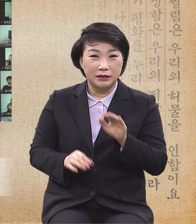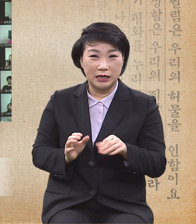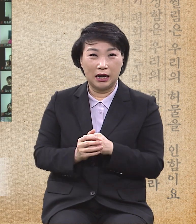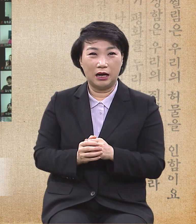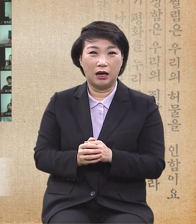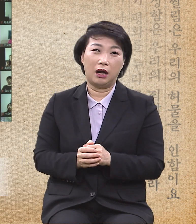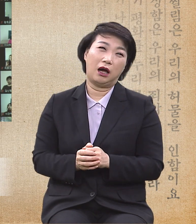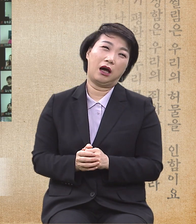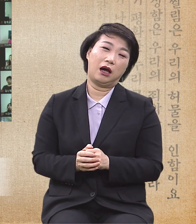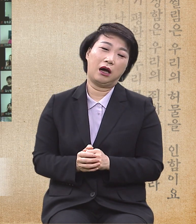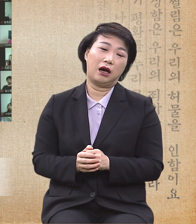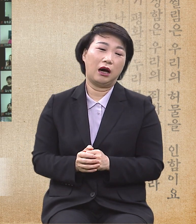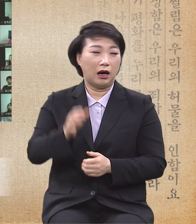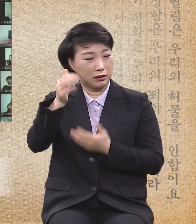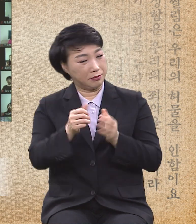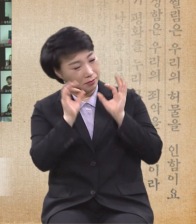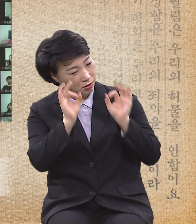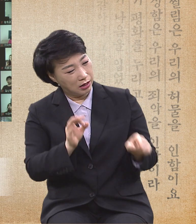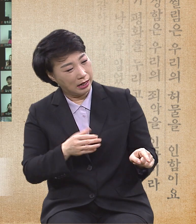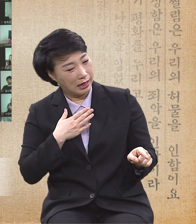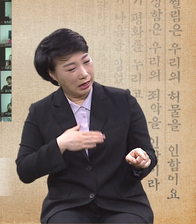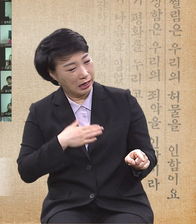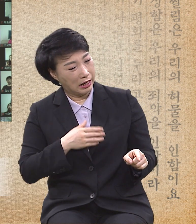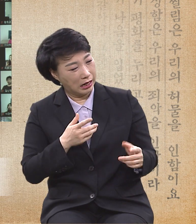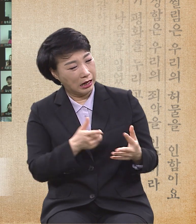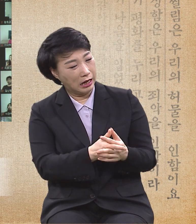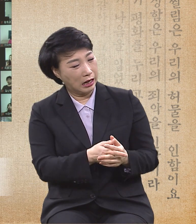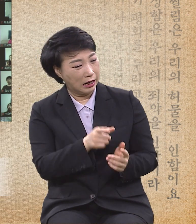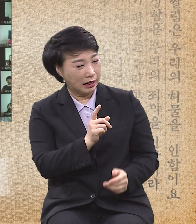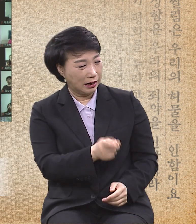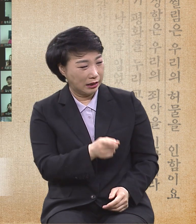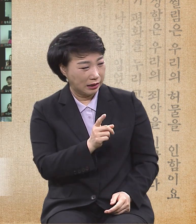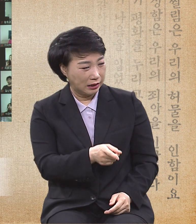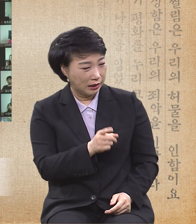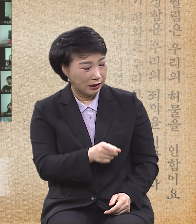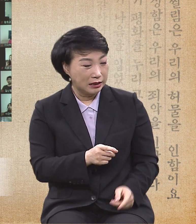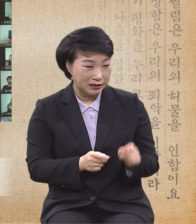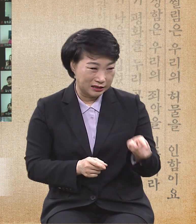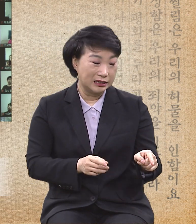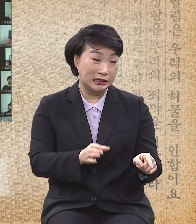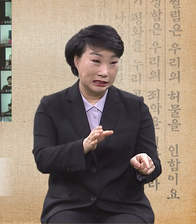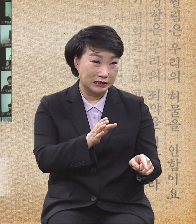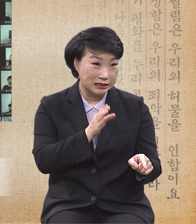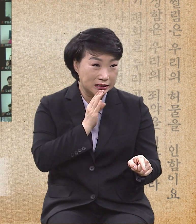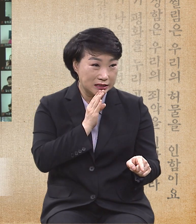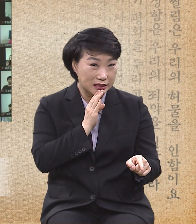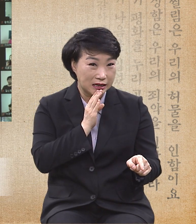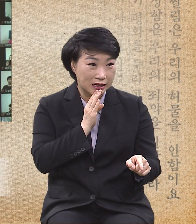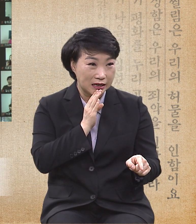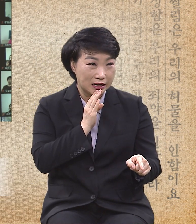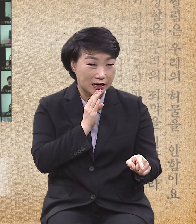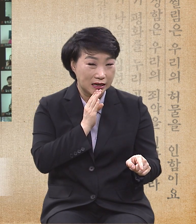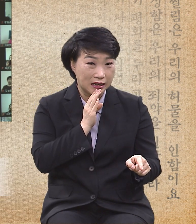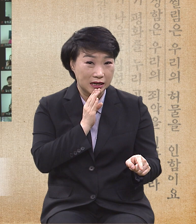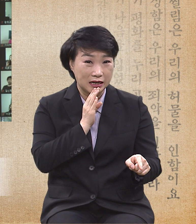자기 하나님은 다 알아요. 응? 너 진짜